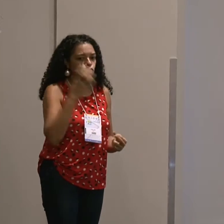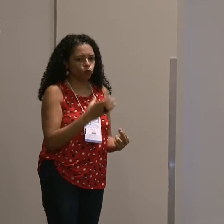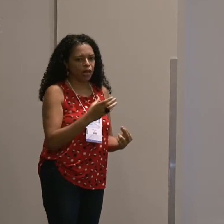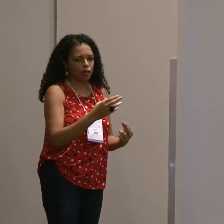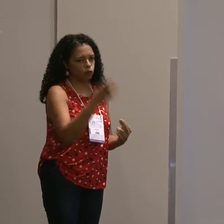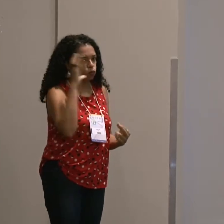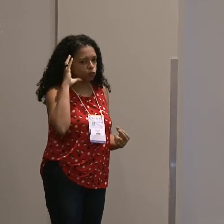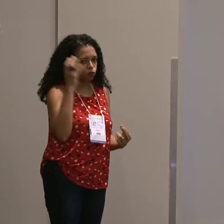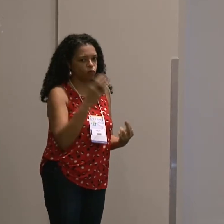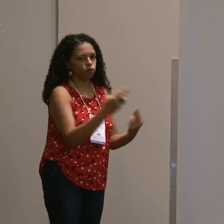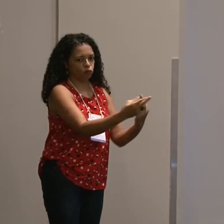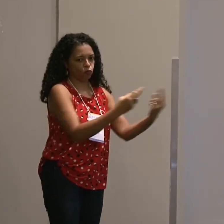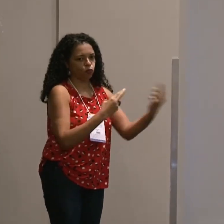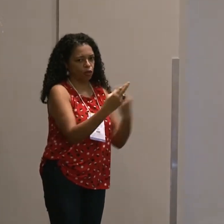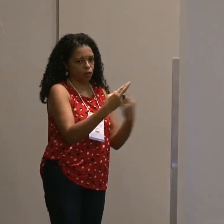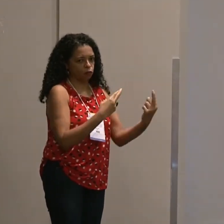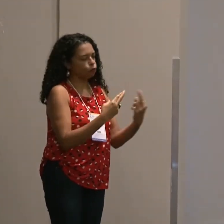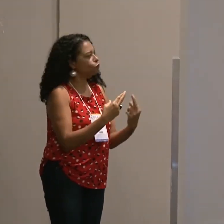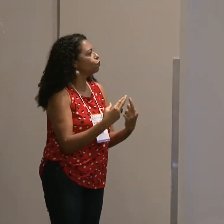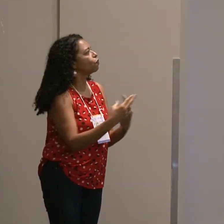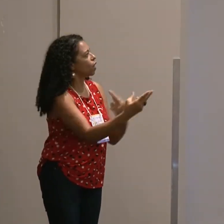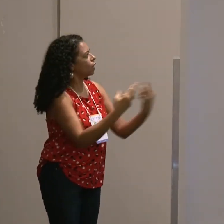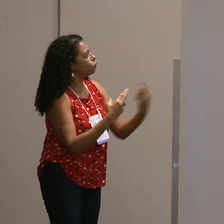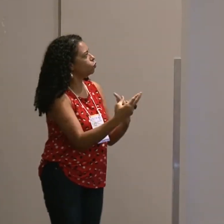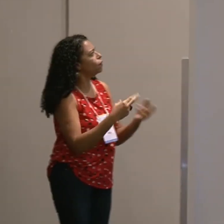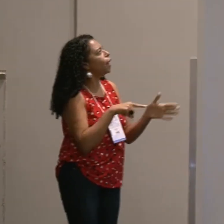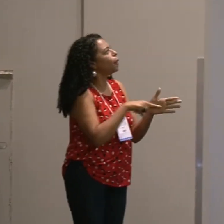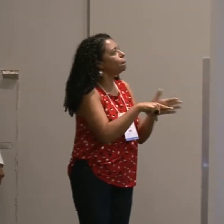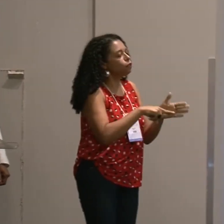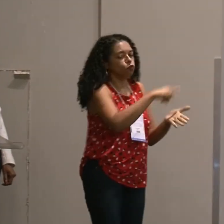o resultado dessa pesquisa documental